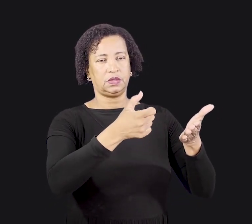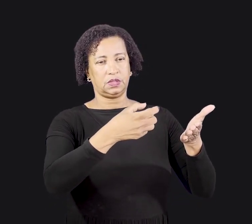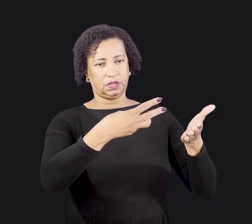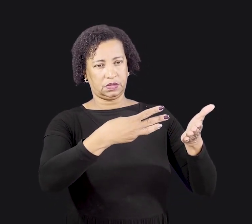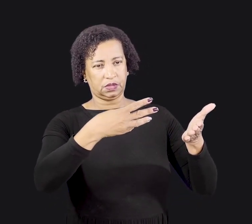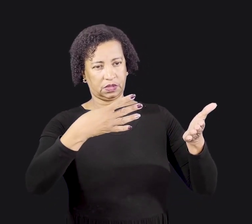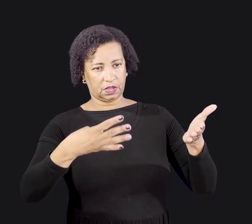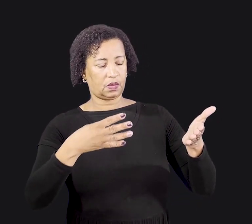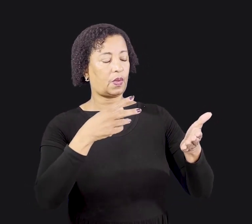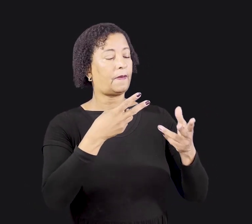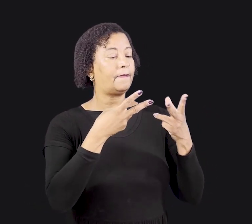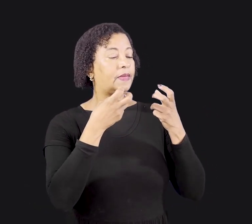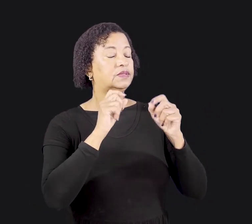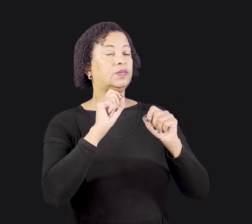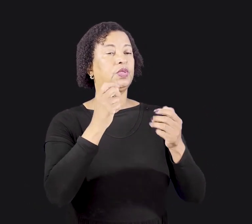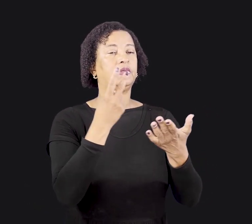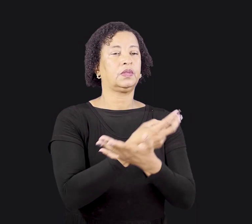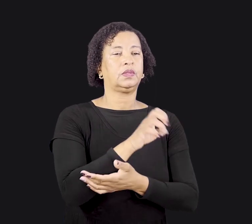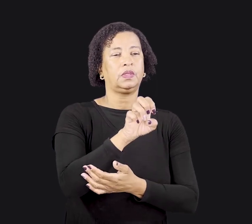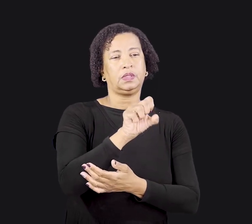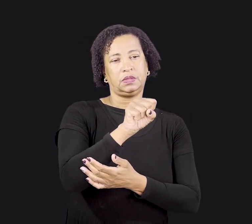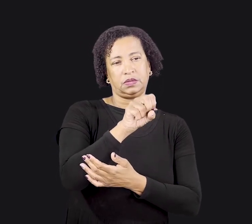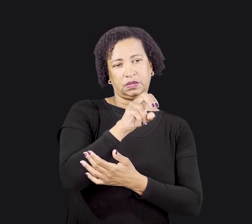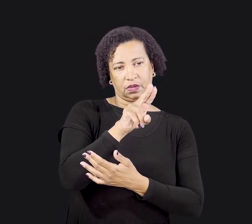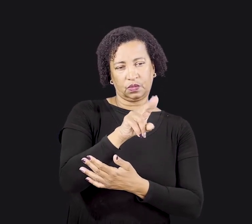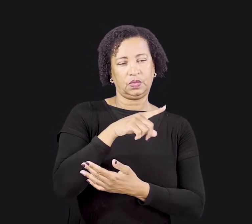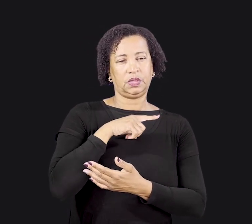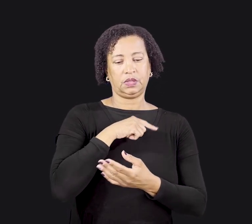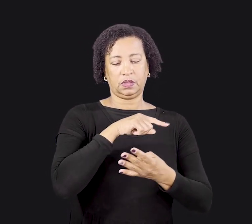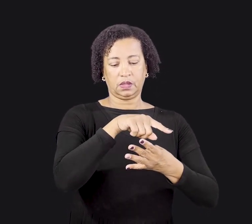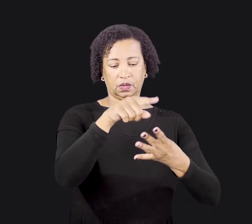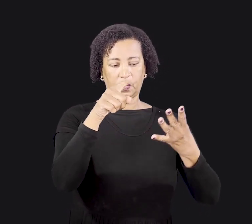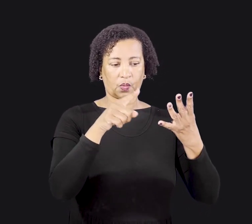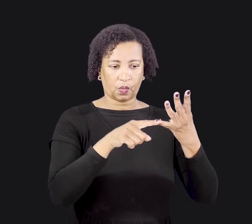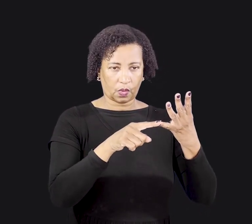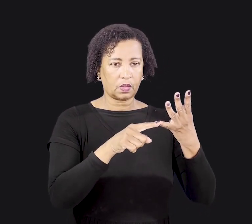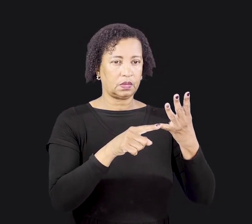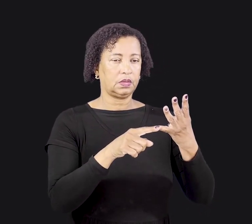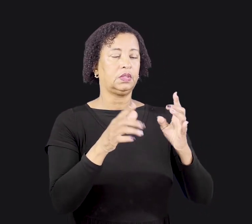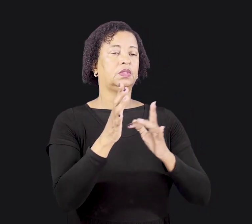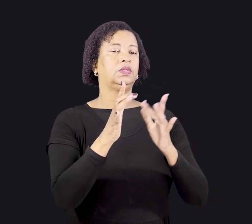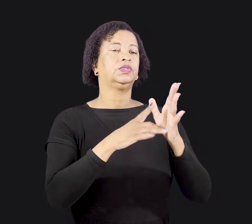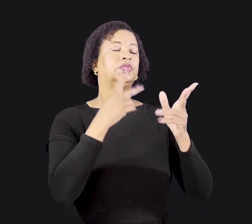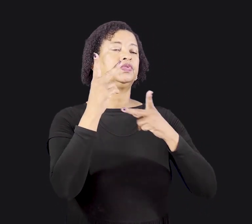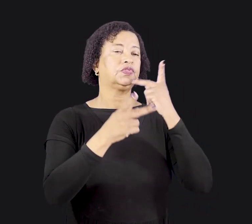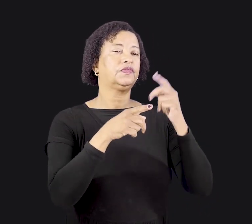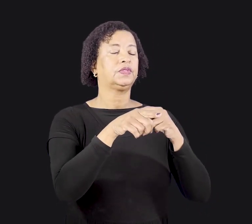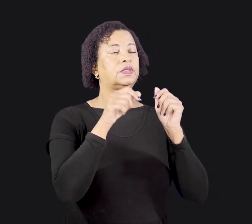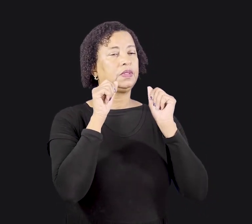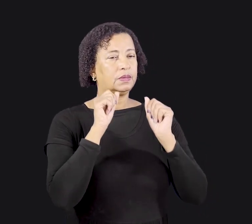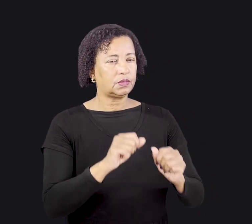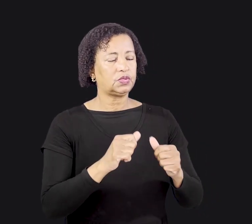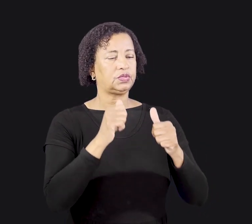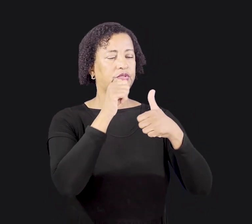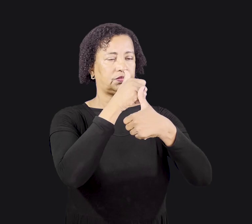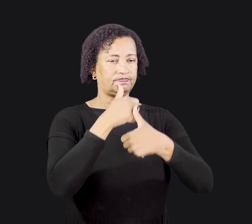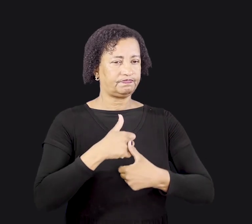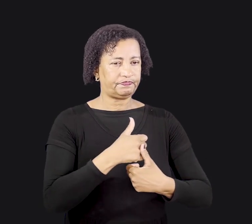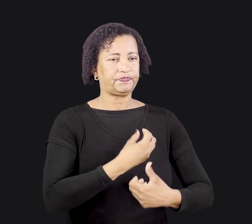Esaú. Mas existe ainda uma quarta opção. Jesus disse que eles poderiam sacrificar suas vidas por Deus,